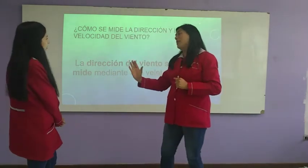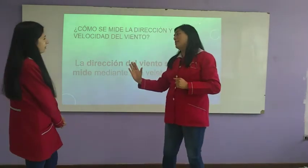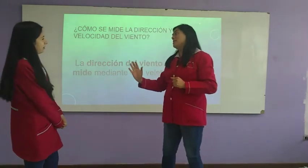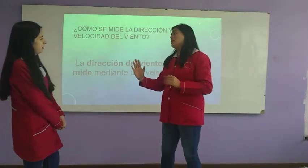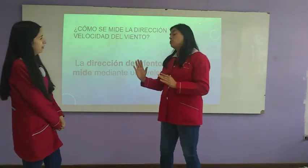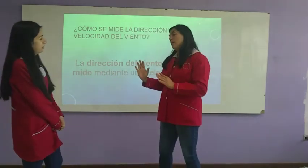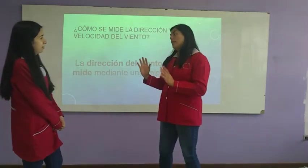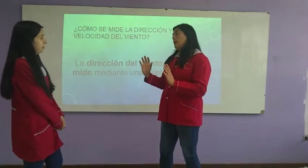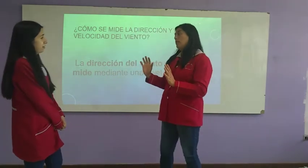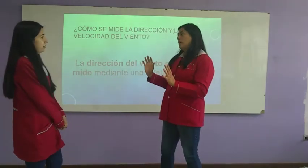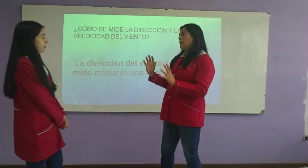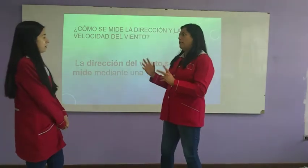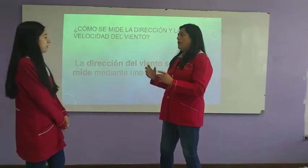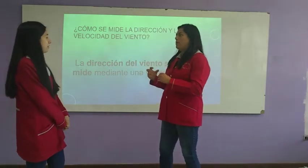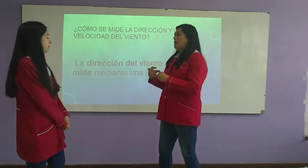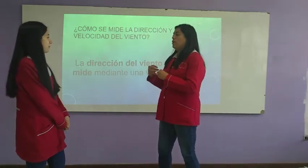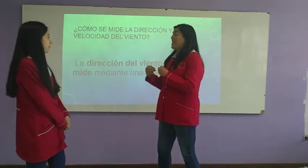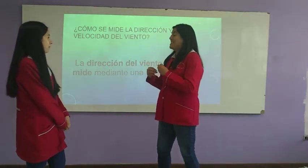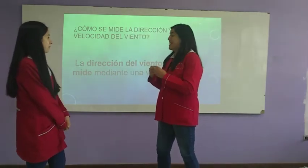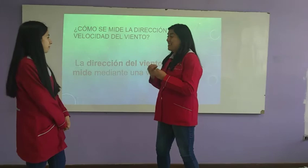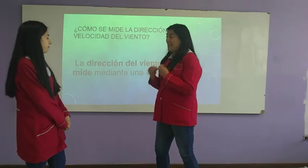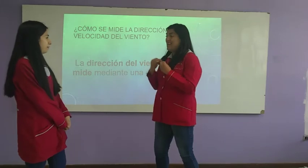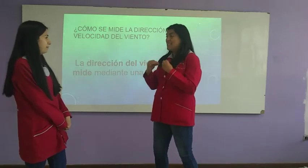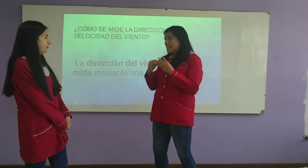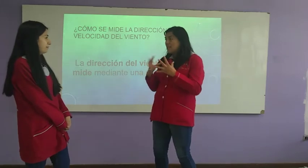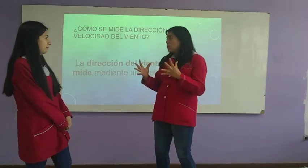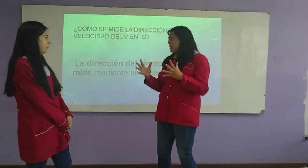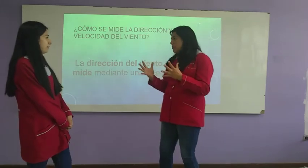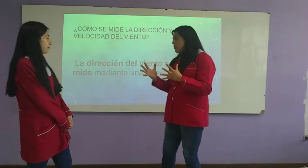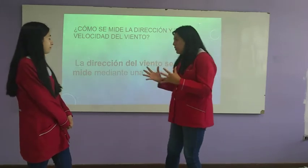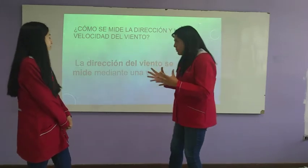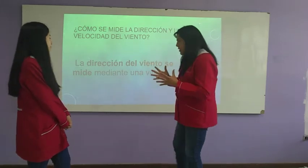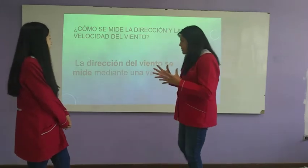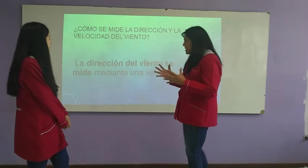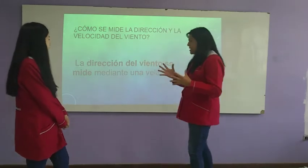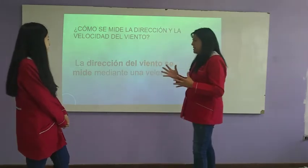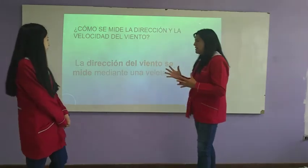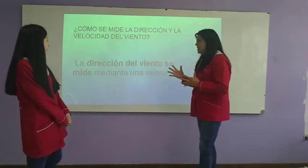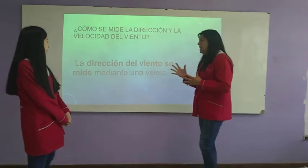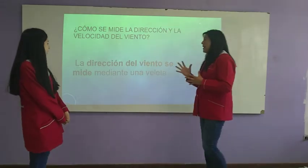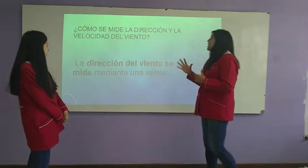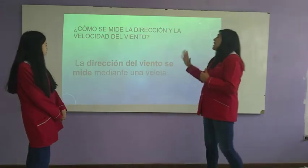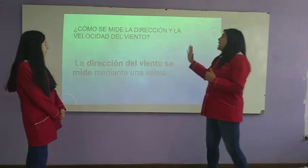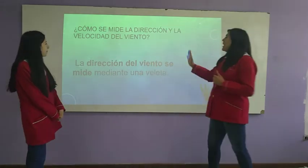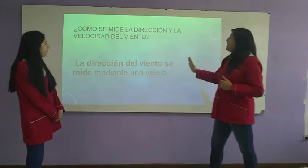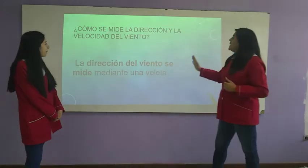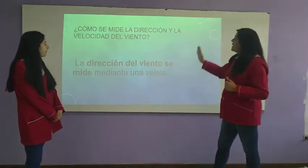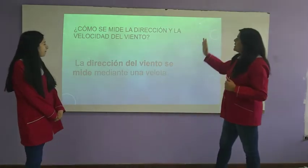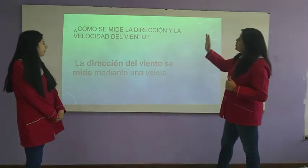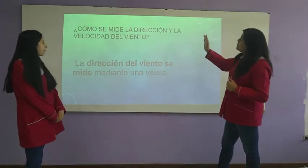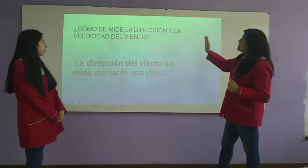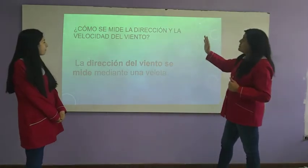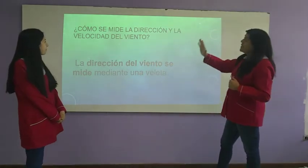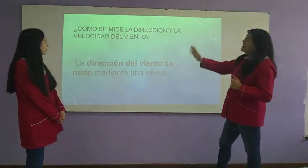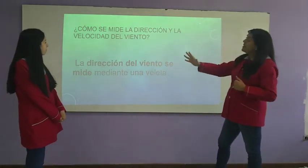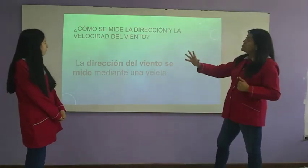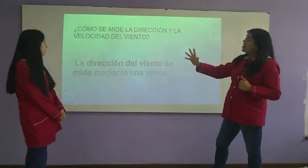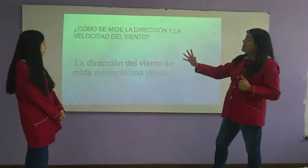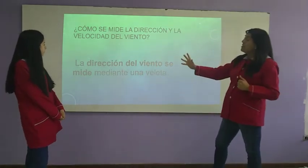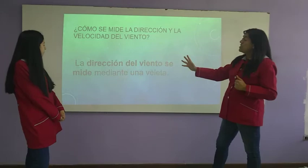decir suave y fuerte, pero con esa actitud tampoco lo podíamos hacer. ¿Cómo se mide la dirección y la velocidad?